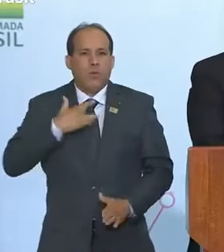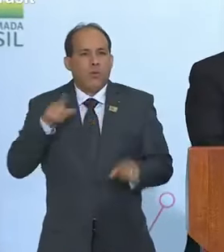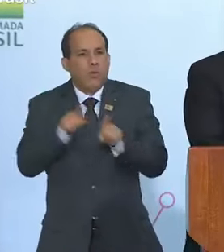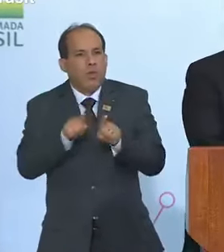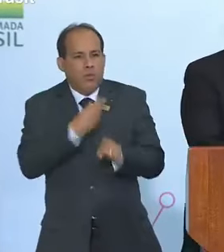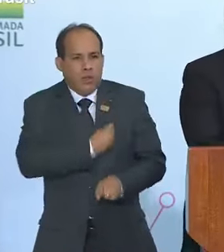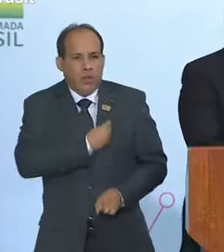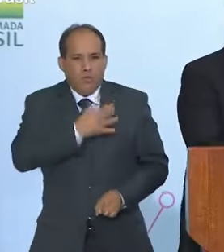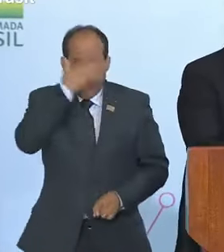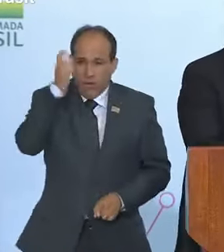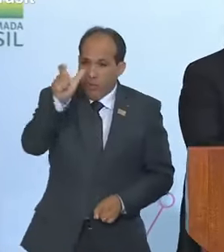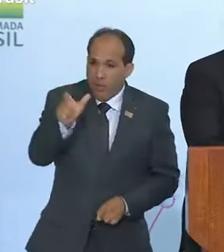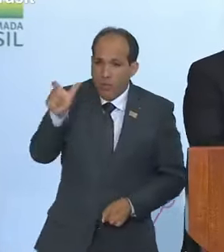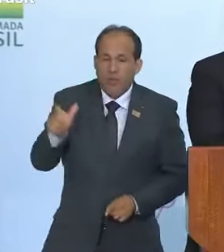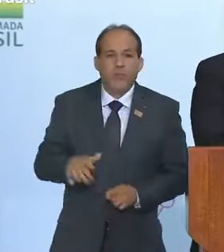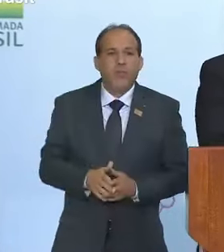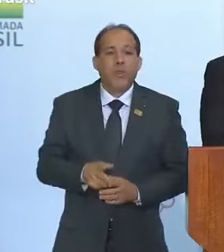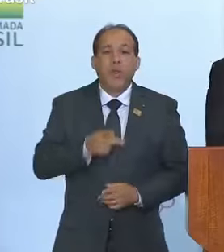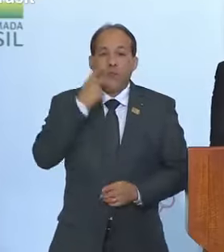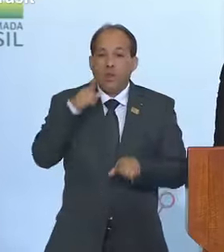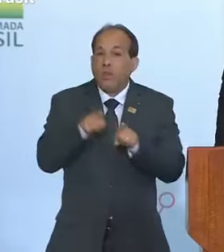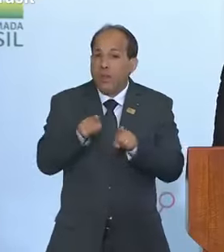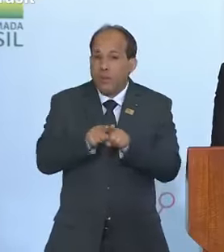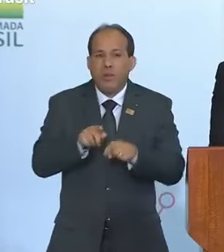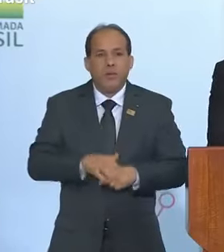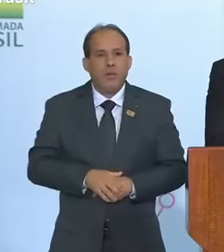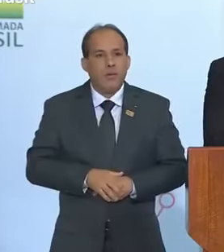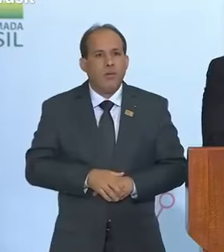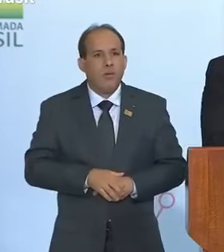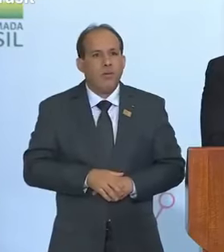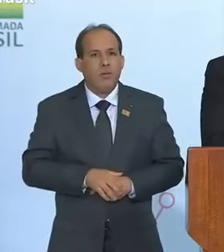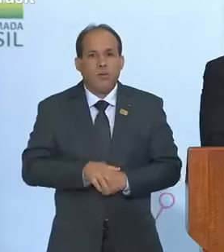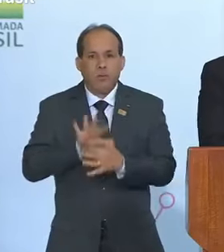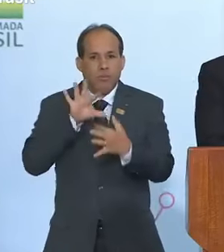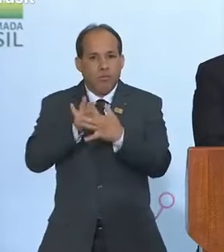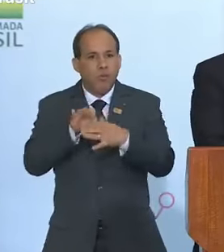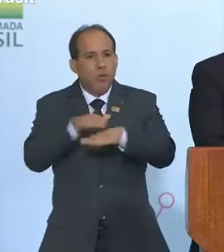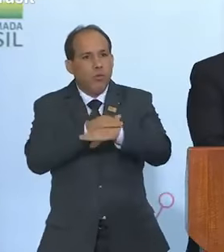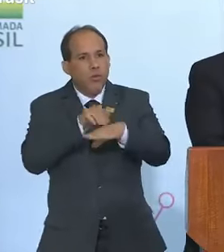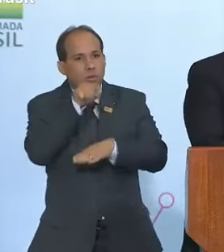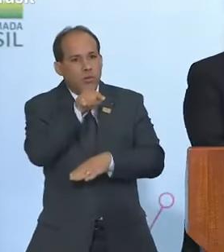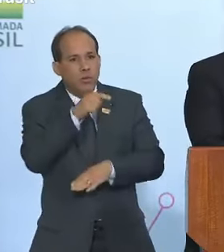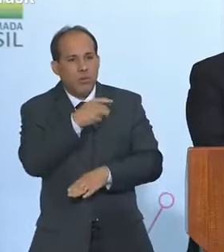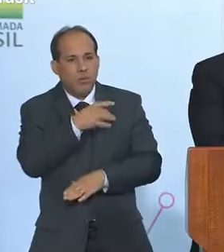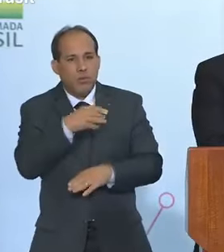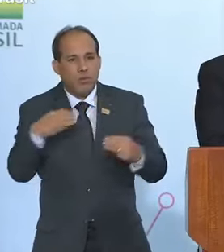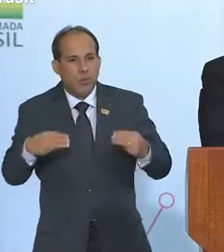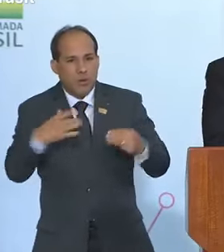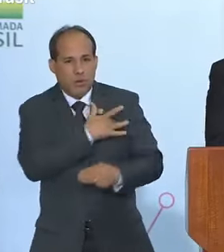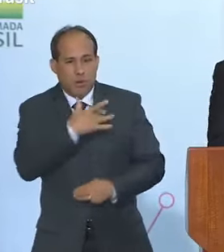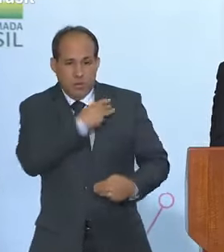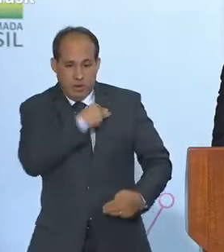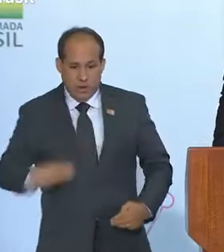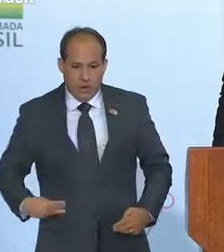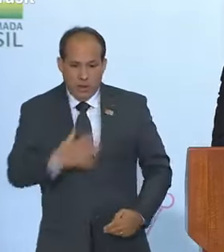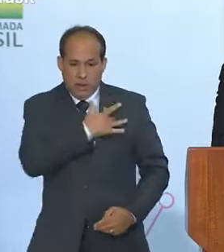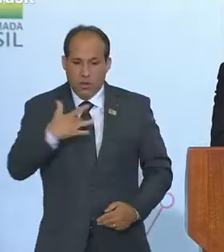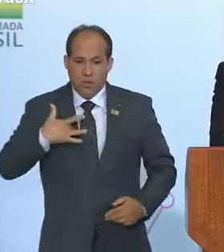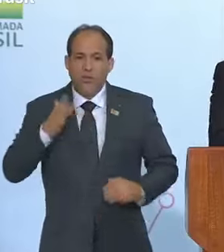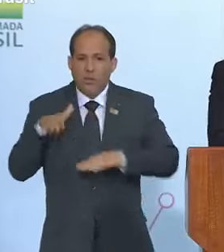do próximo. Dizer mais ainda, nas palavras do ministro da Saúde, que tive com ele há pouco tempo, ele é bem